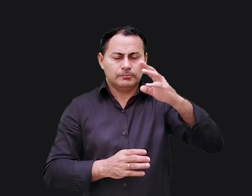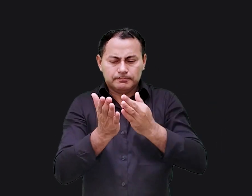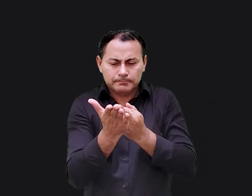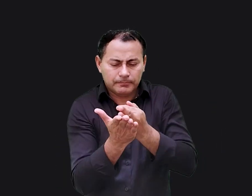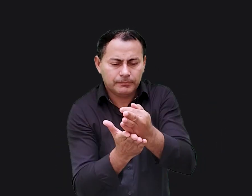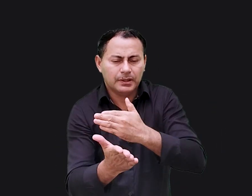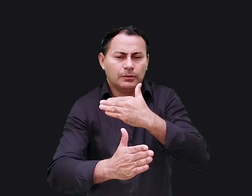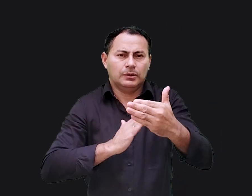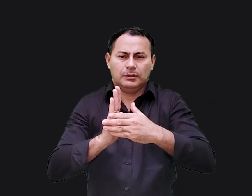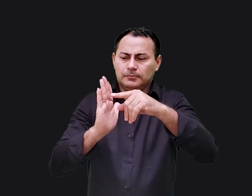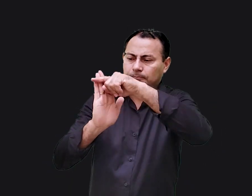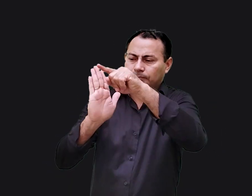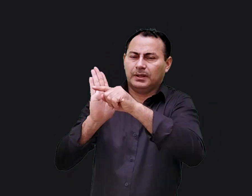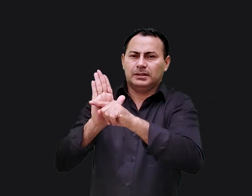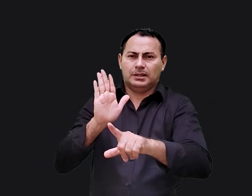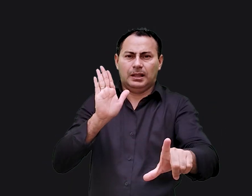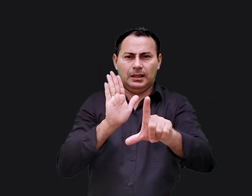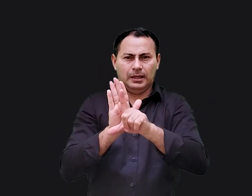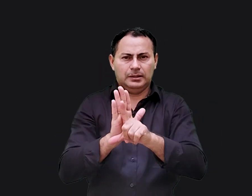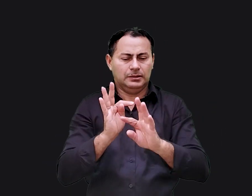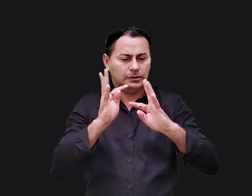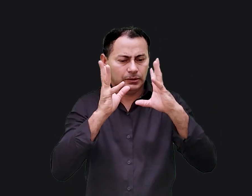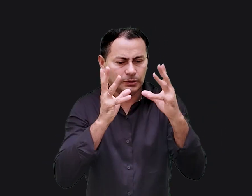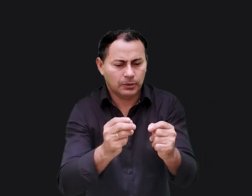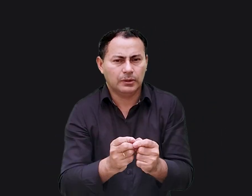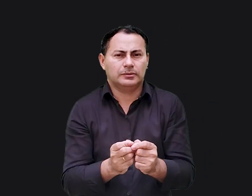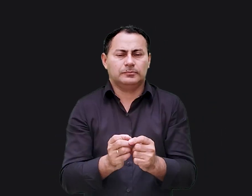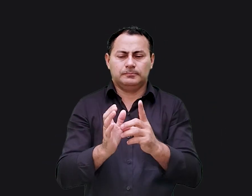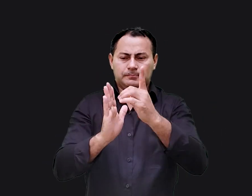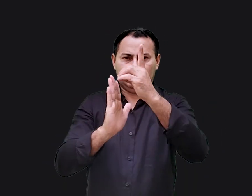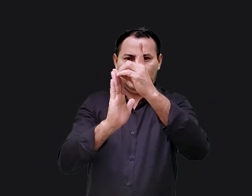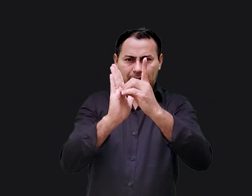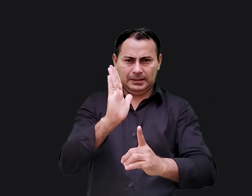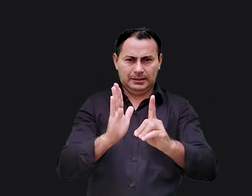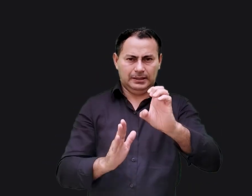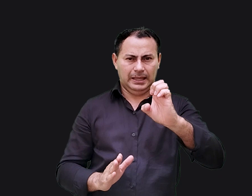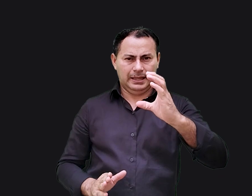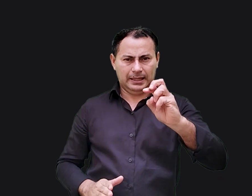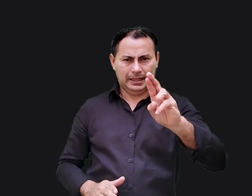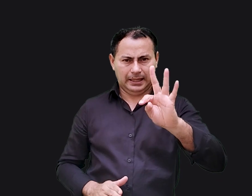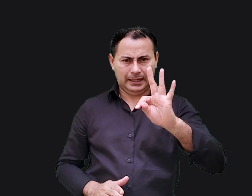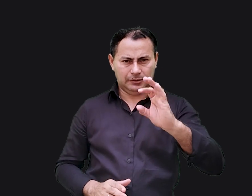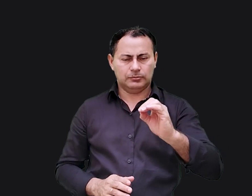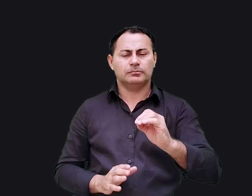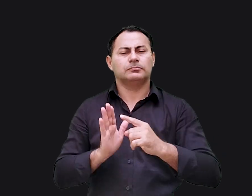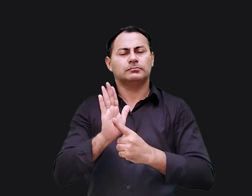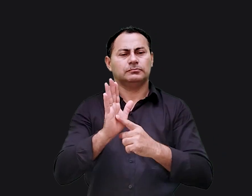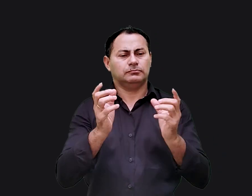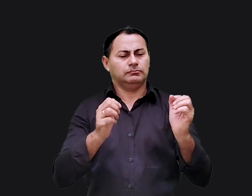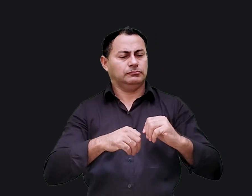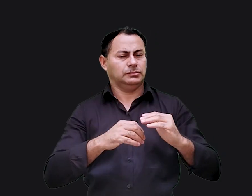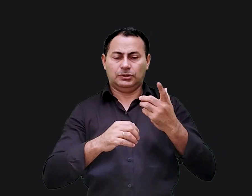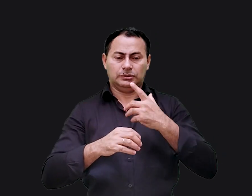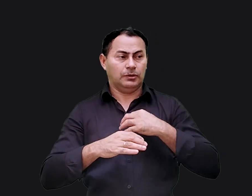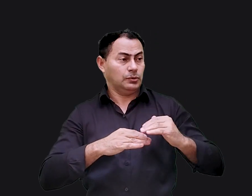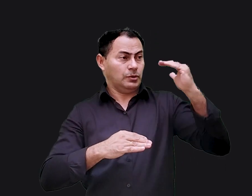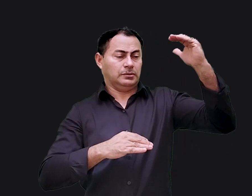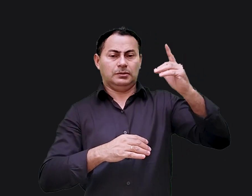cumprir fielmente todas as palavras desta lei e todos estes decretos. Isso fará que ele não se considere superior aos seus